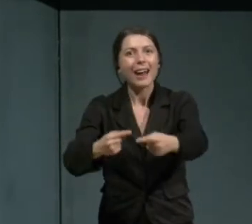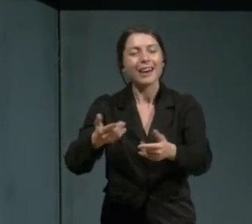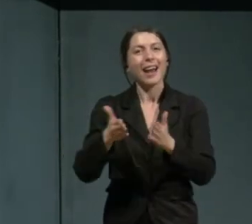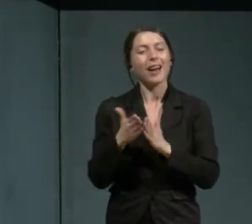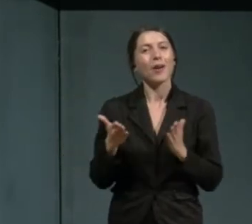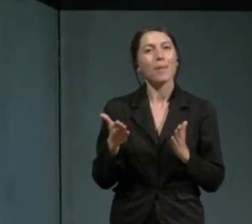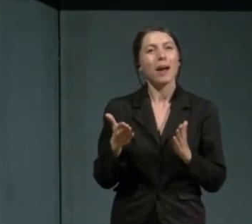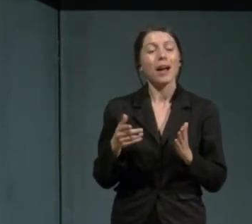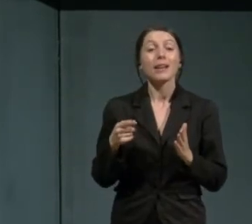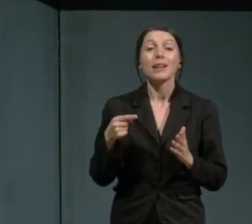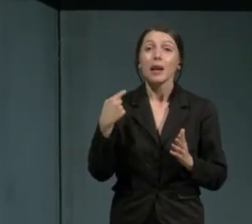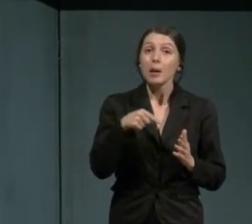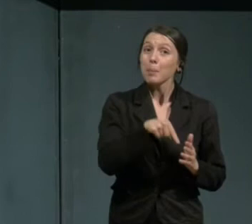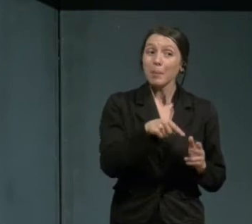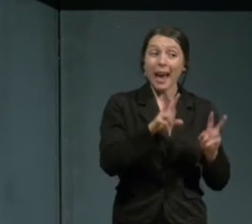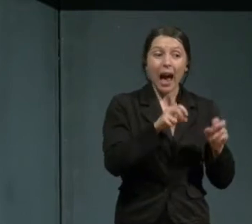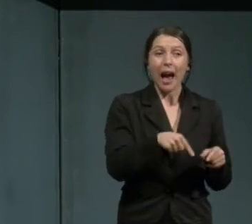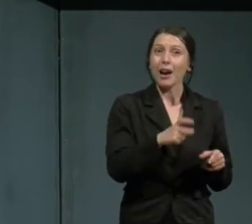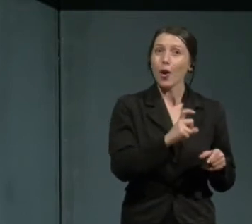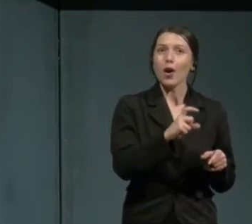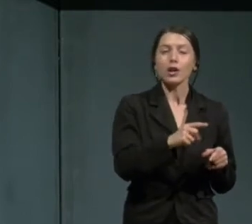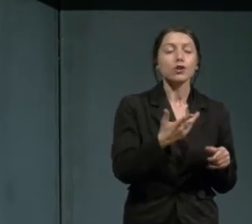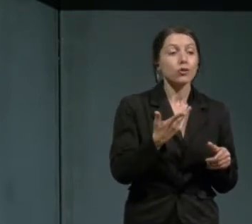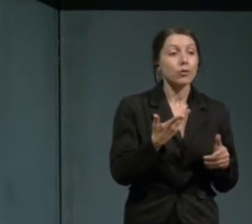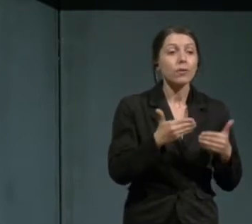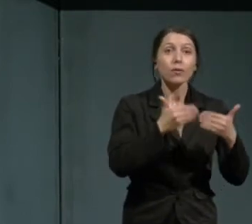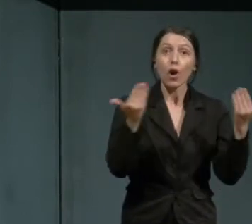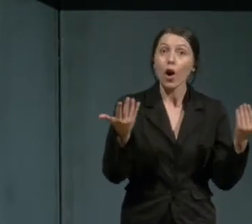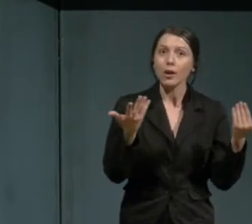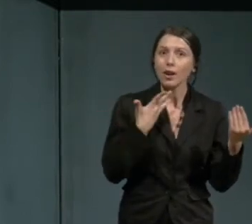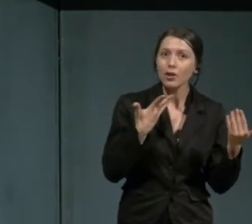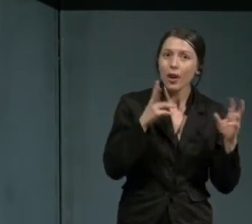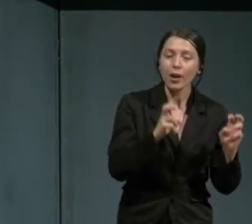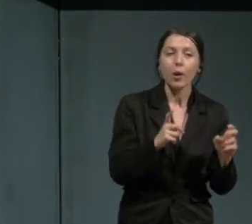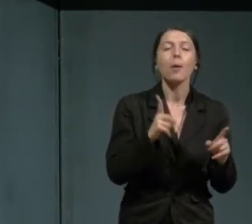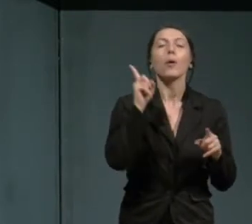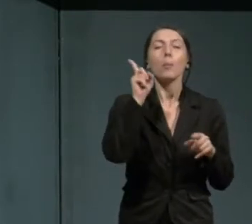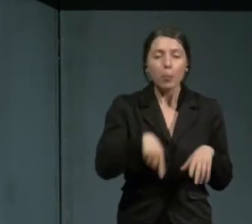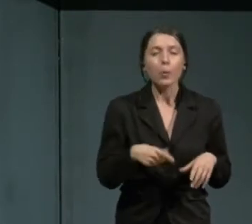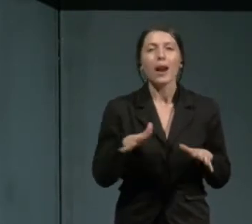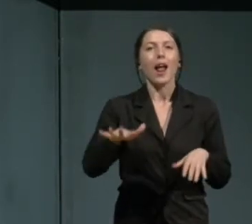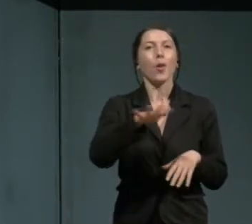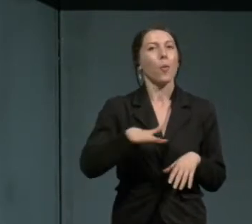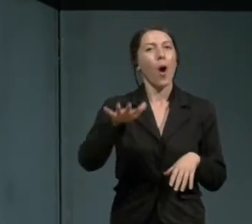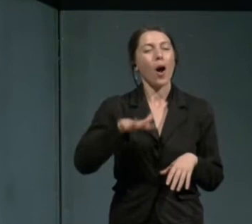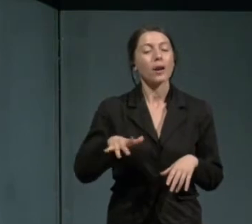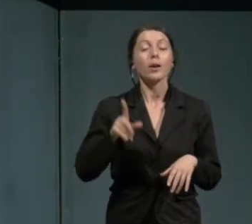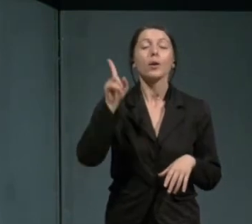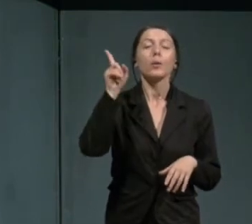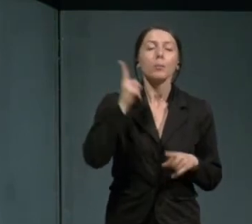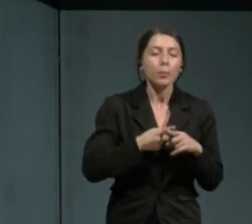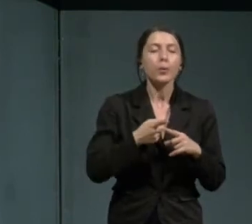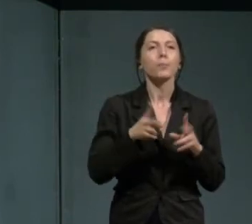la storia della frontiera che ritroviamo anche in seguito ma c'è anche la questione dei luoghi e anche la questione del